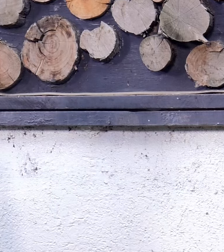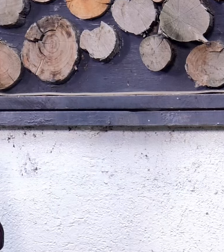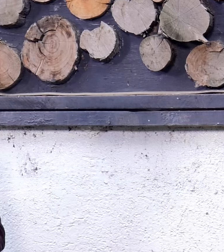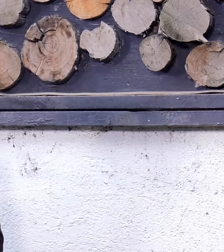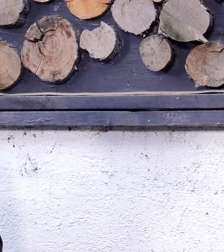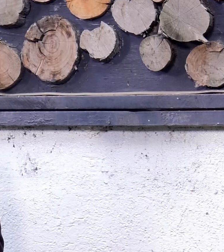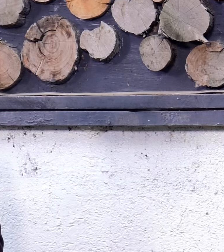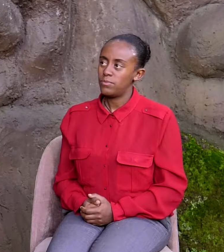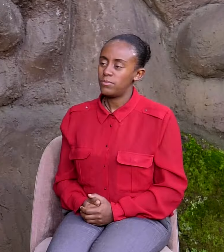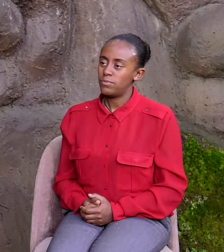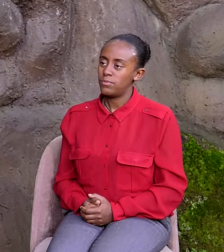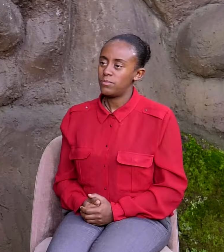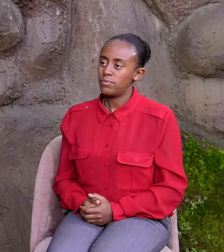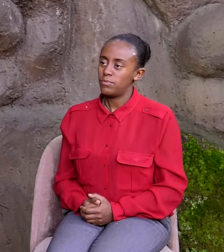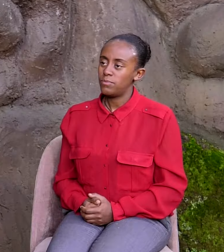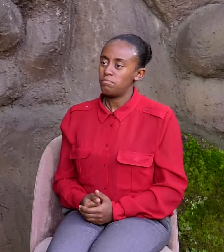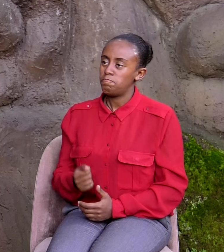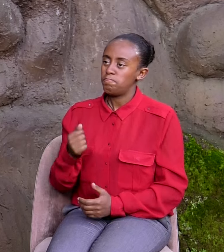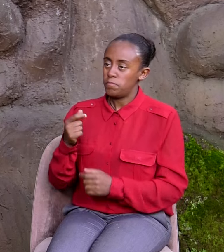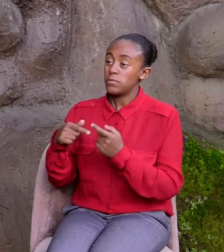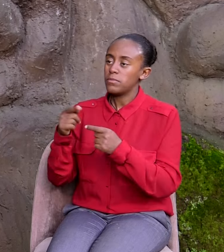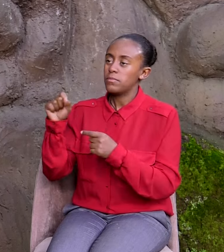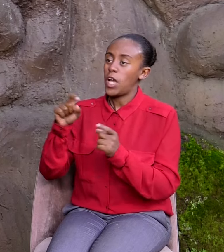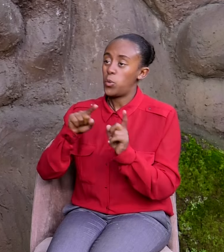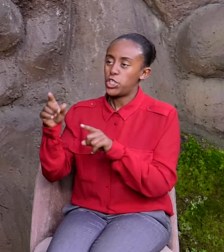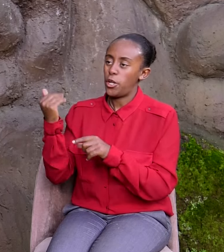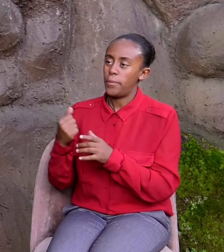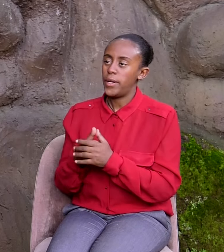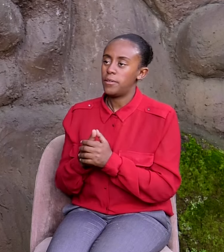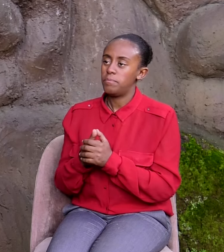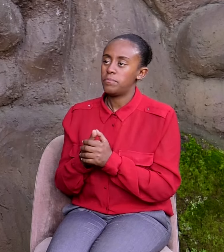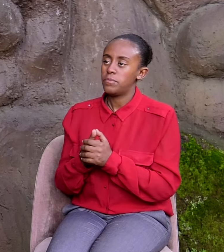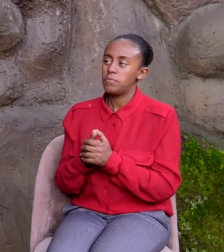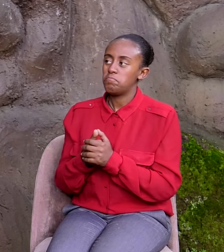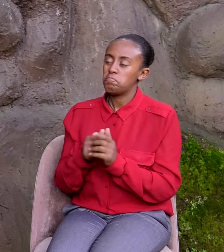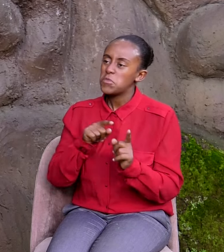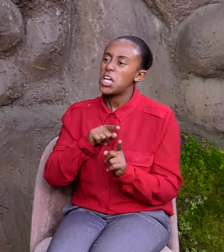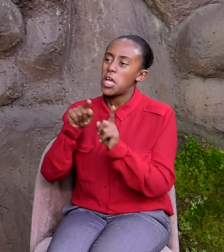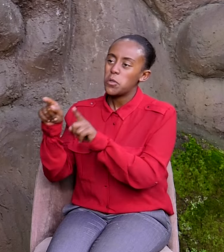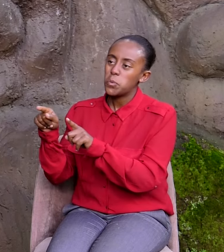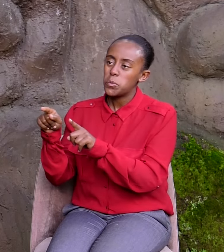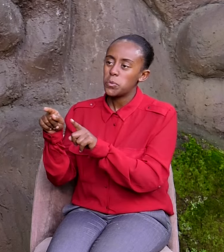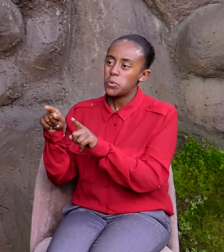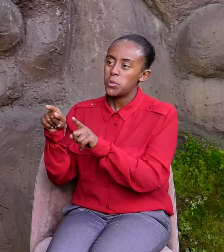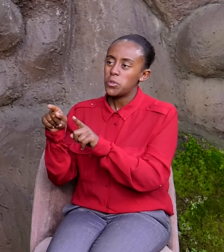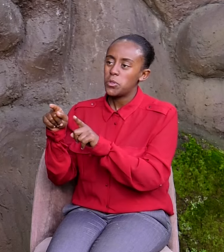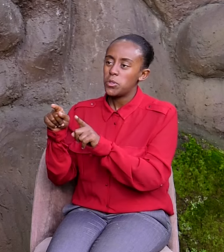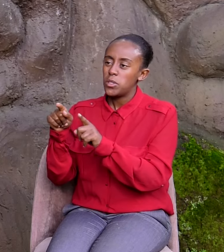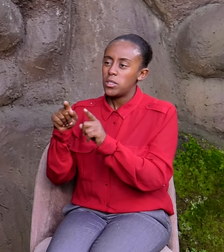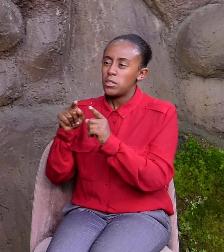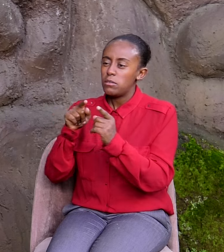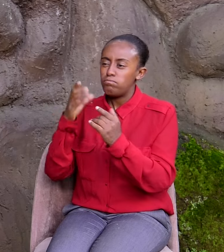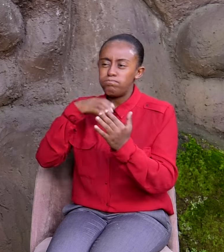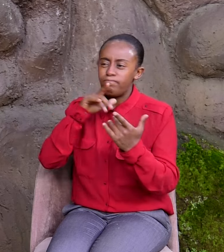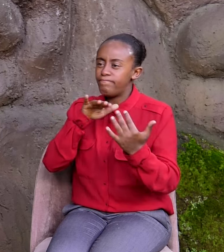ለመዘገብ ሂደክ ነበር? ሂጄ ነበረ። የሄድኩት ግን ያው ሆት ጦርነት በነበረበት ወቅት